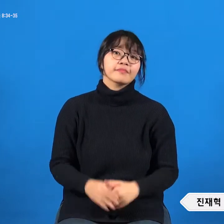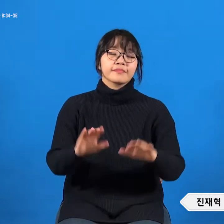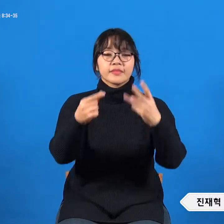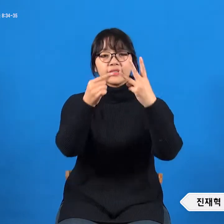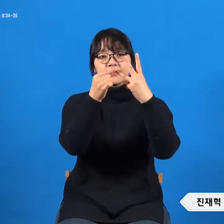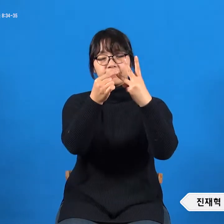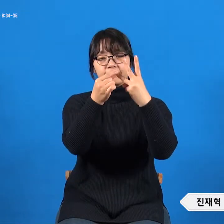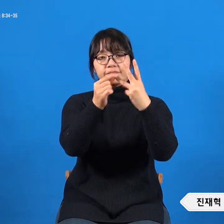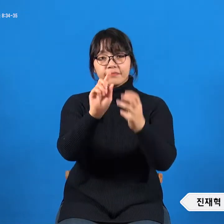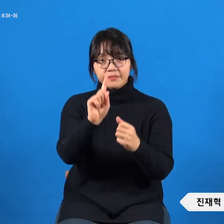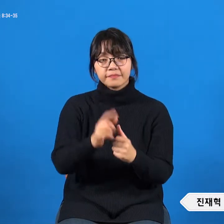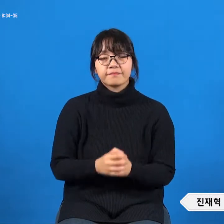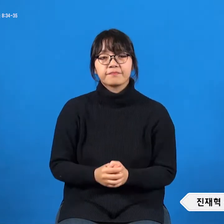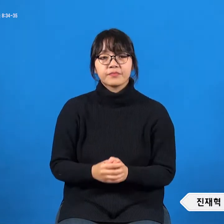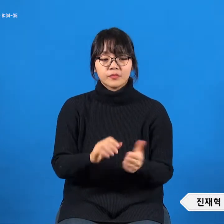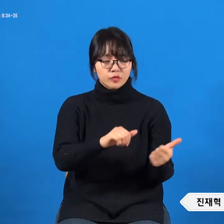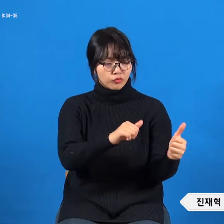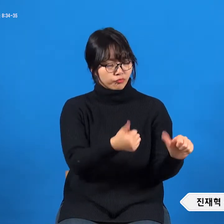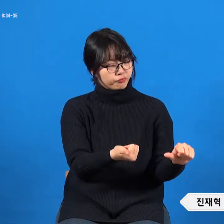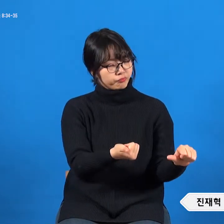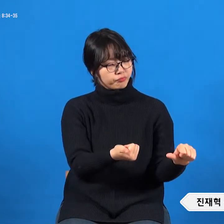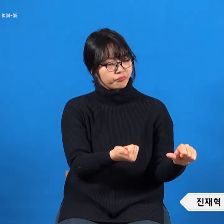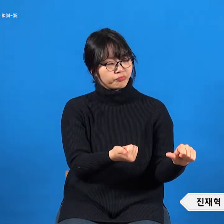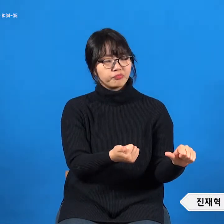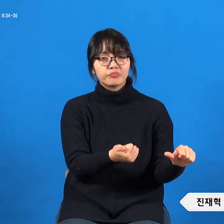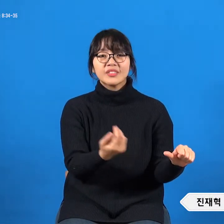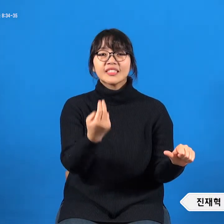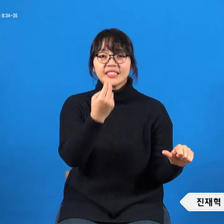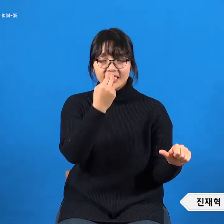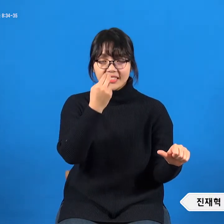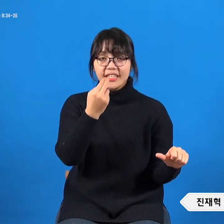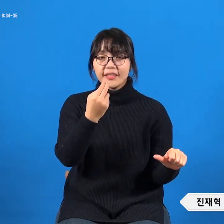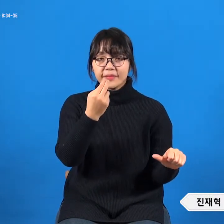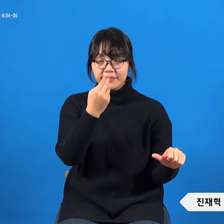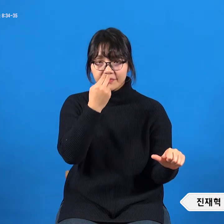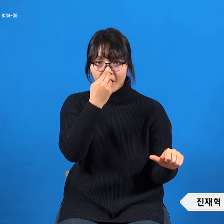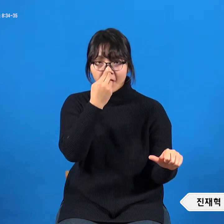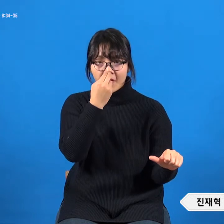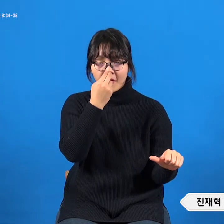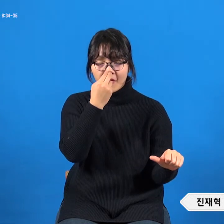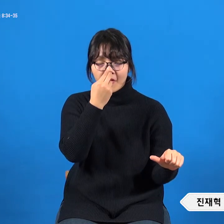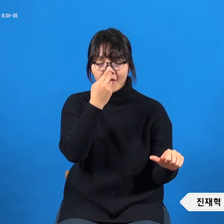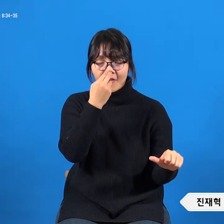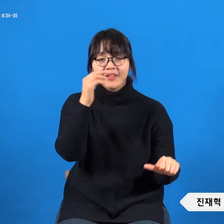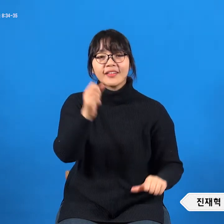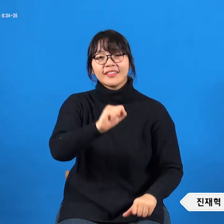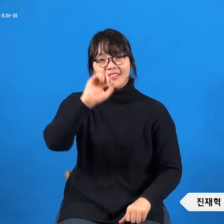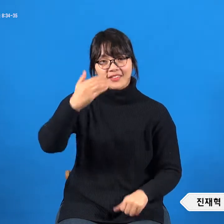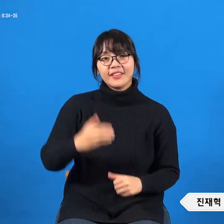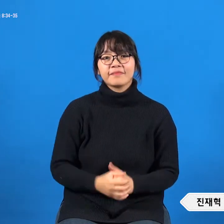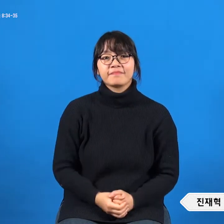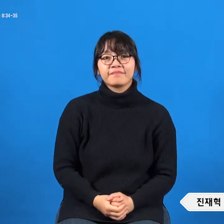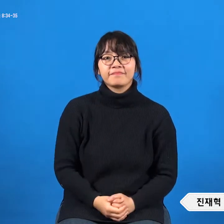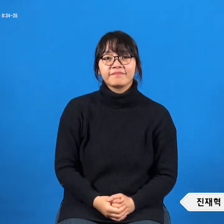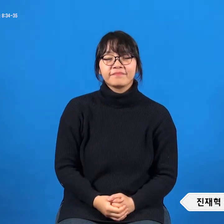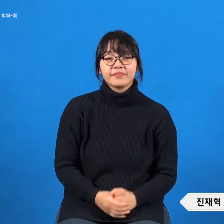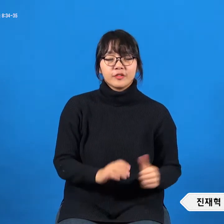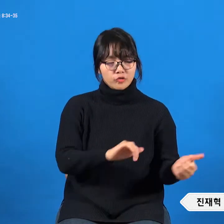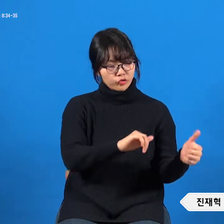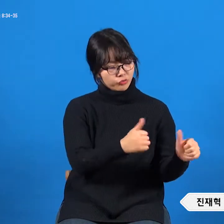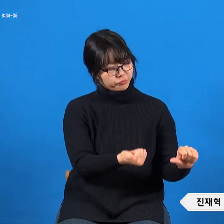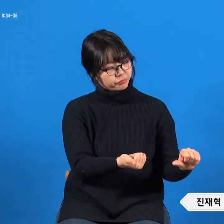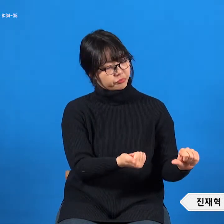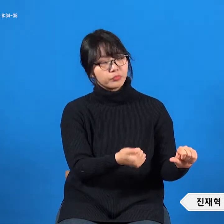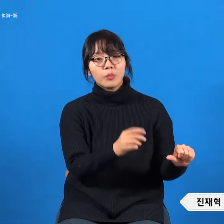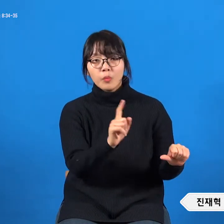세 번째로, 죽음은 생명을 살립니다. 죽음은 우리로